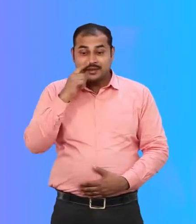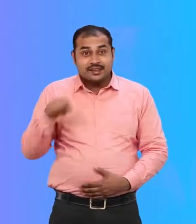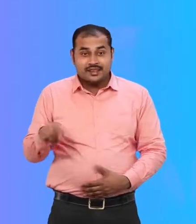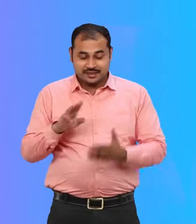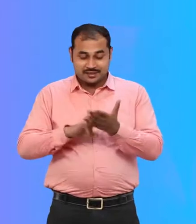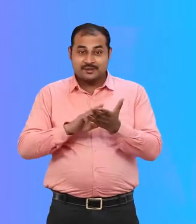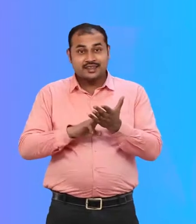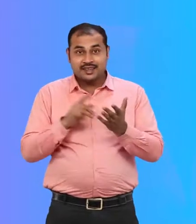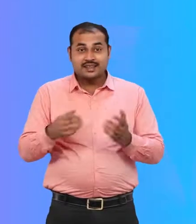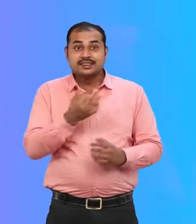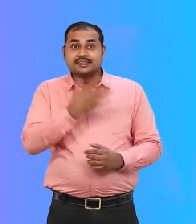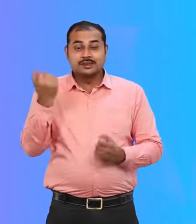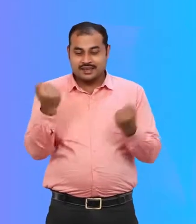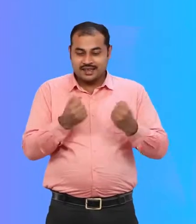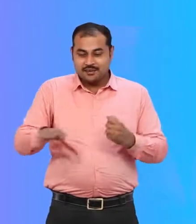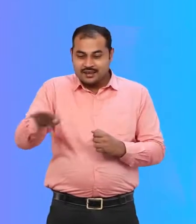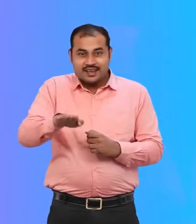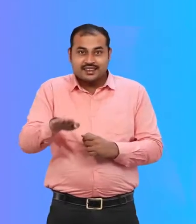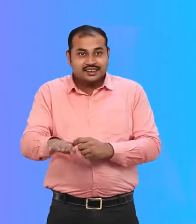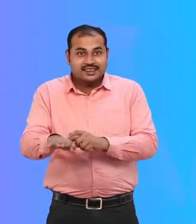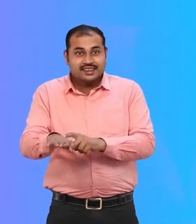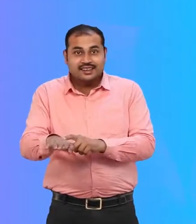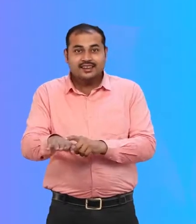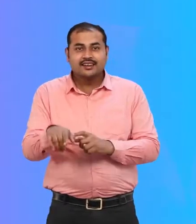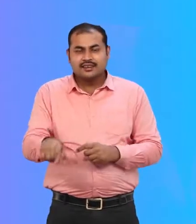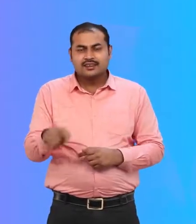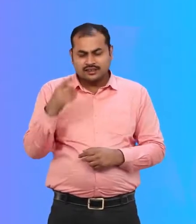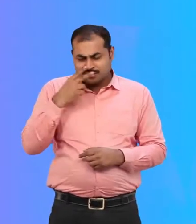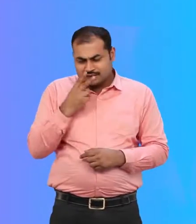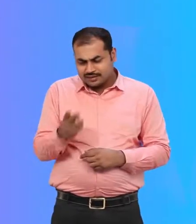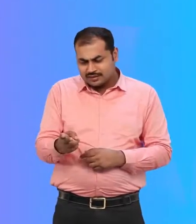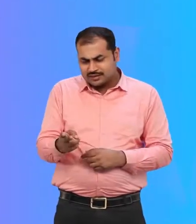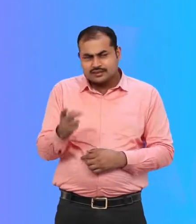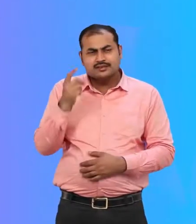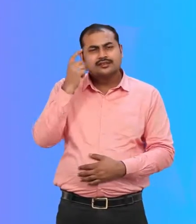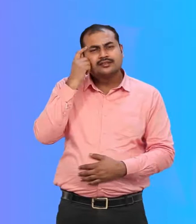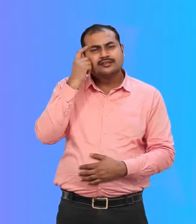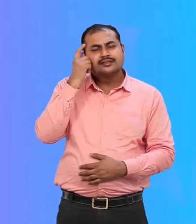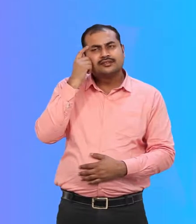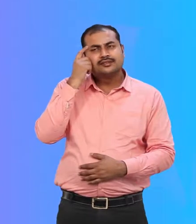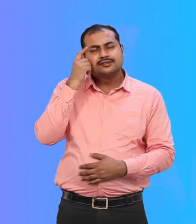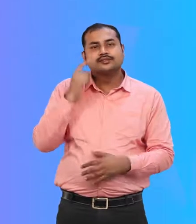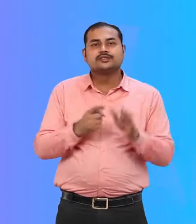कि माया को इस विशेष पार्किंग के बारे में सोचते हुए दिखाया गया है